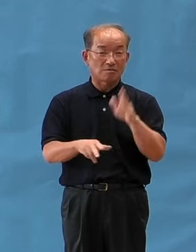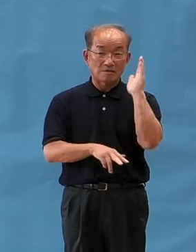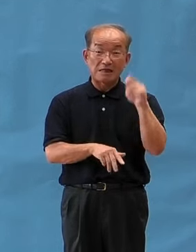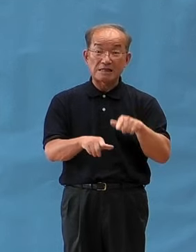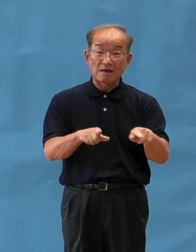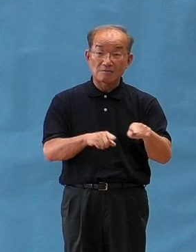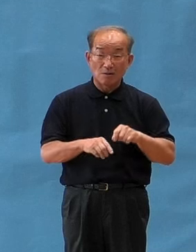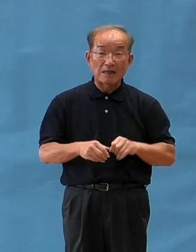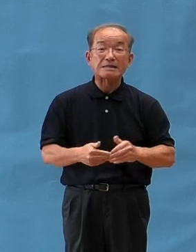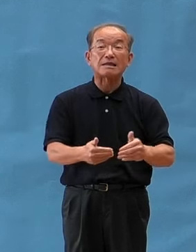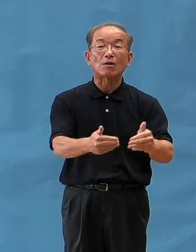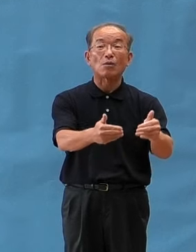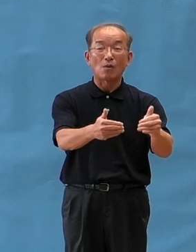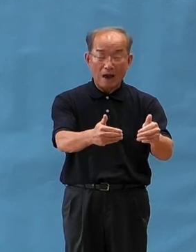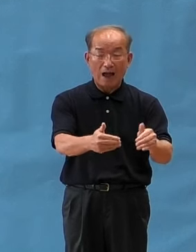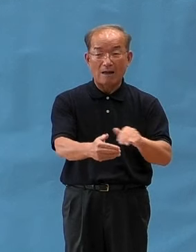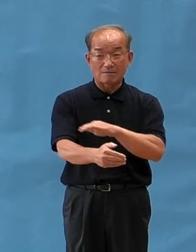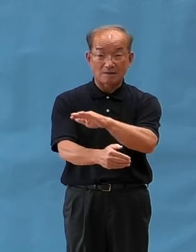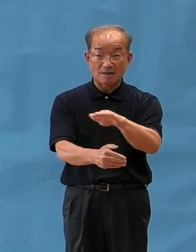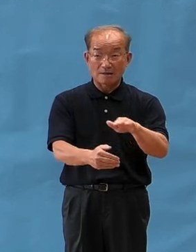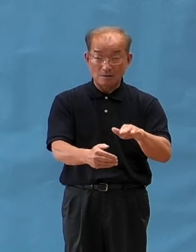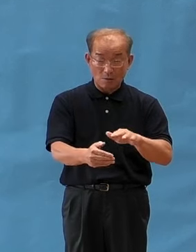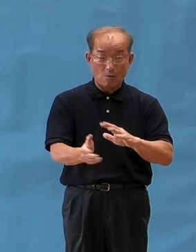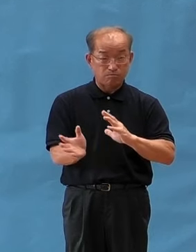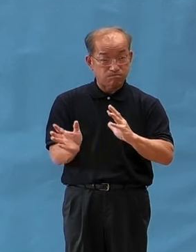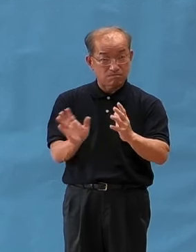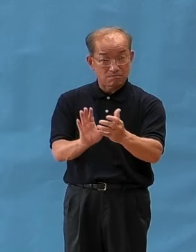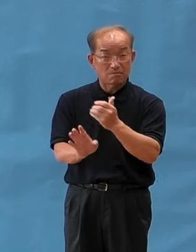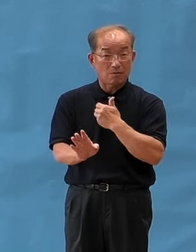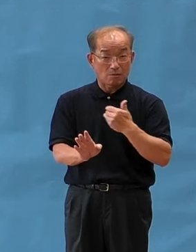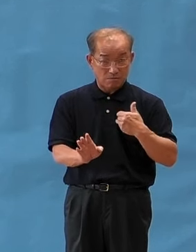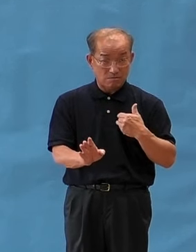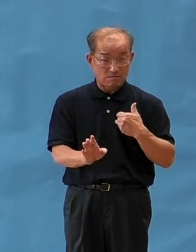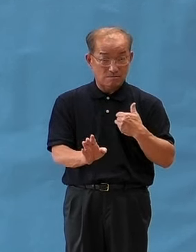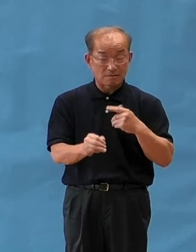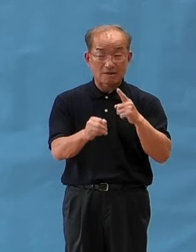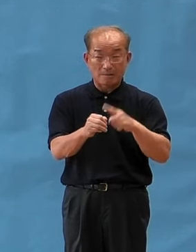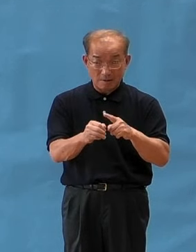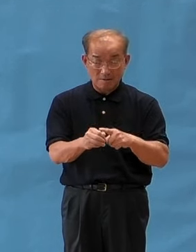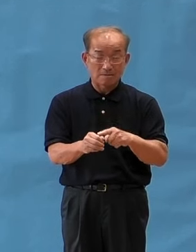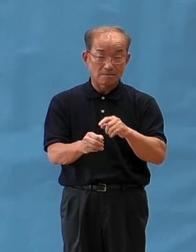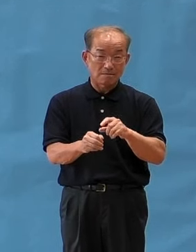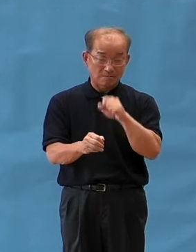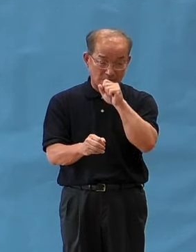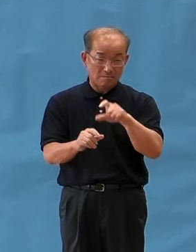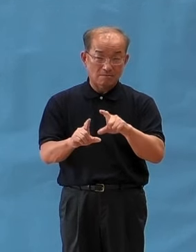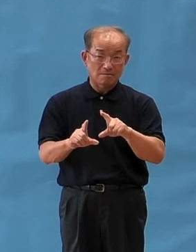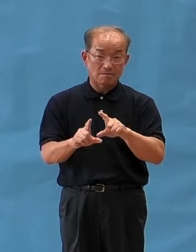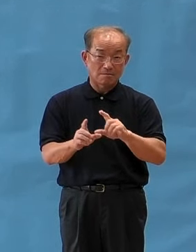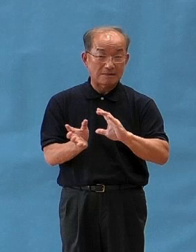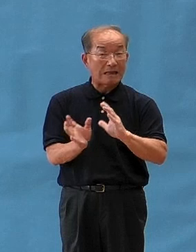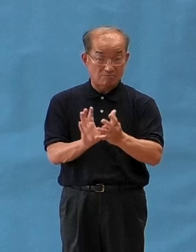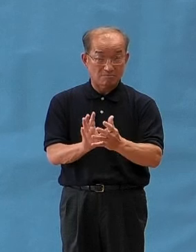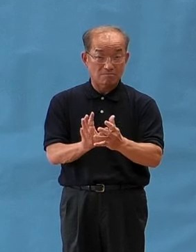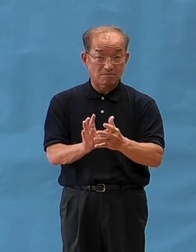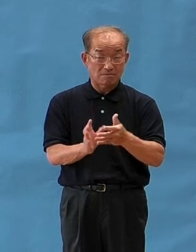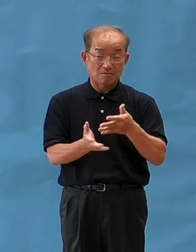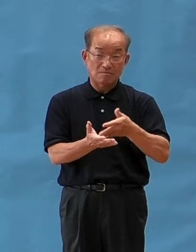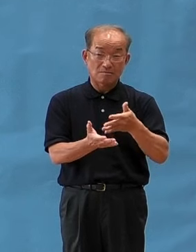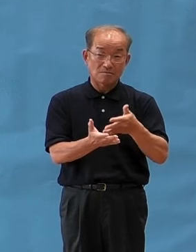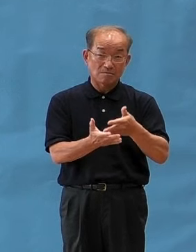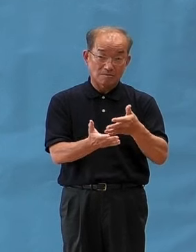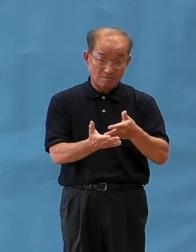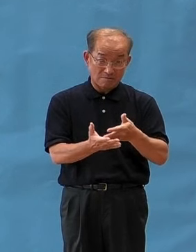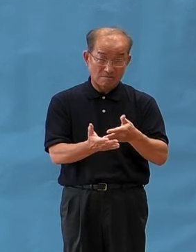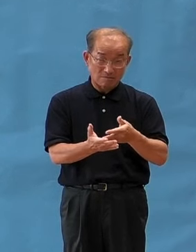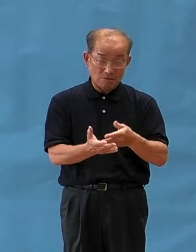方が皆さんのためになるんじゃないですかっていうふうに理解してもらうことが、やっぱりその東京一極集中の是正ということについて国民的理解が得